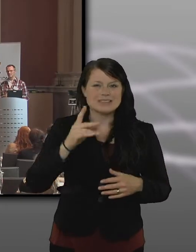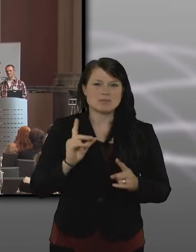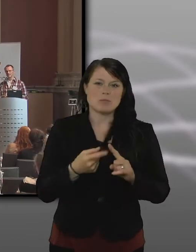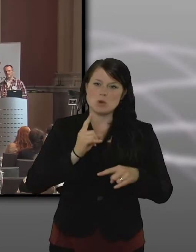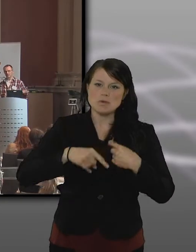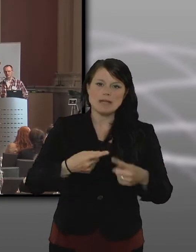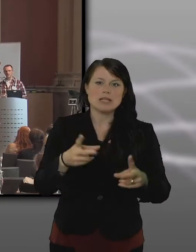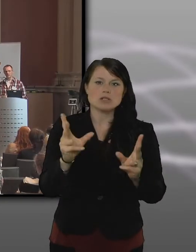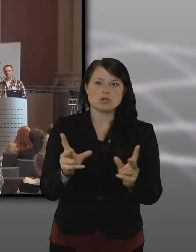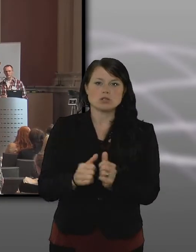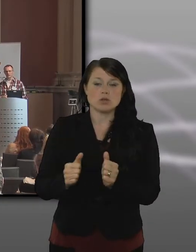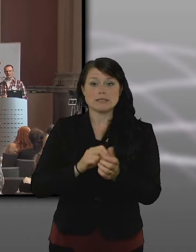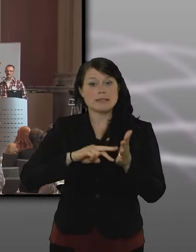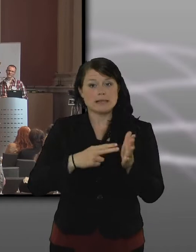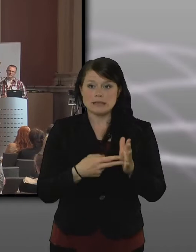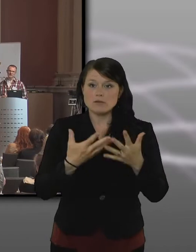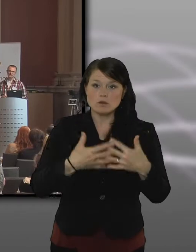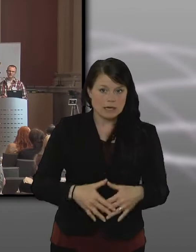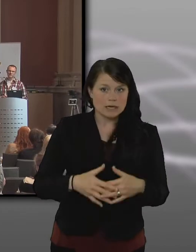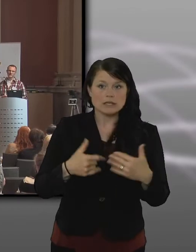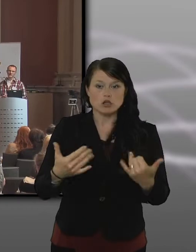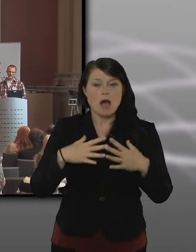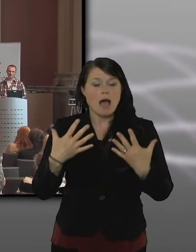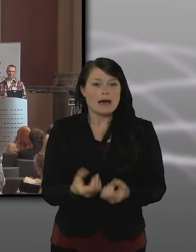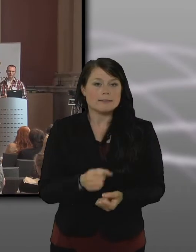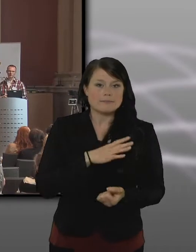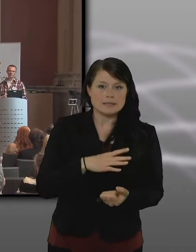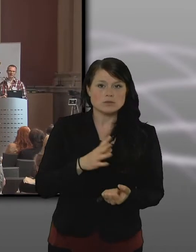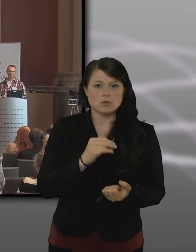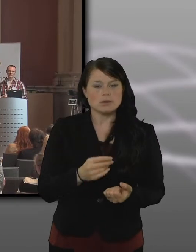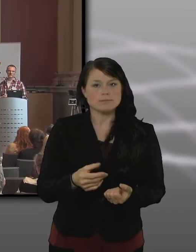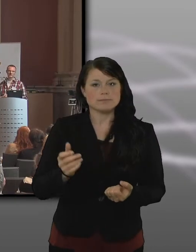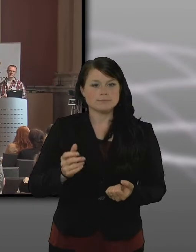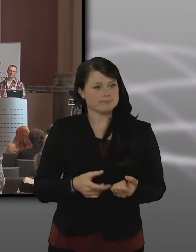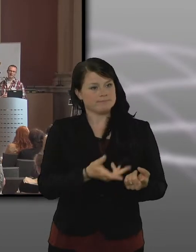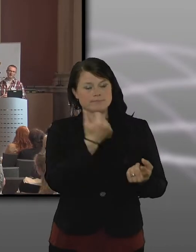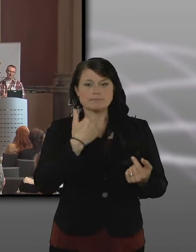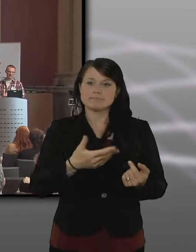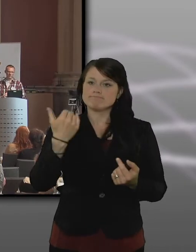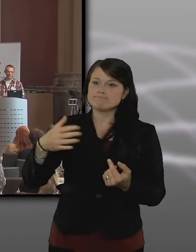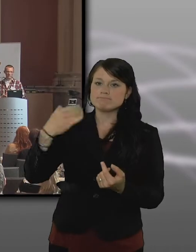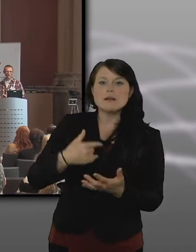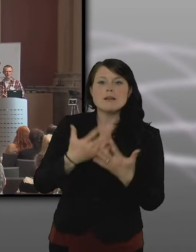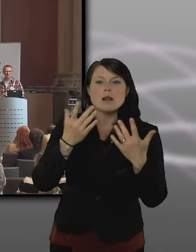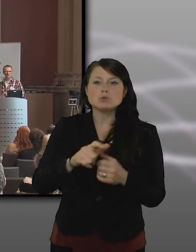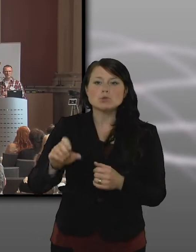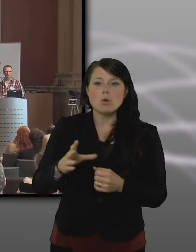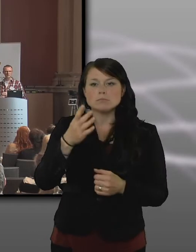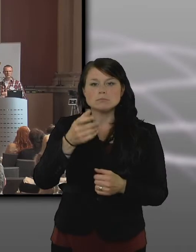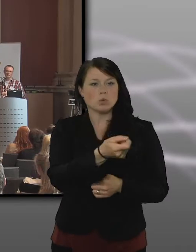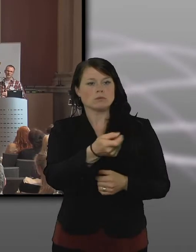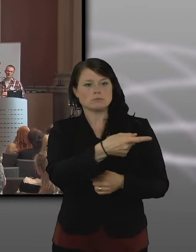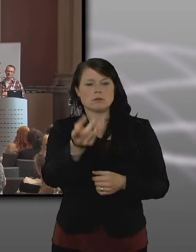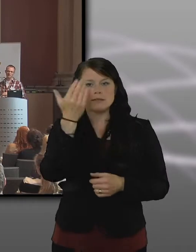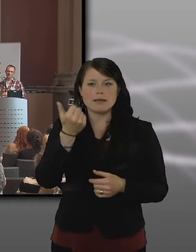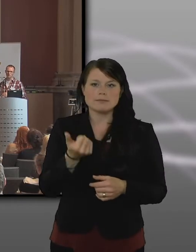här. Tekniken funkar idag. Allting finns där. Man tar hjälp av dem som kan det lite bättre än en själv. Det är bra om man har lite idéer.